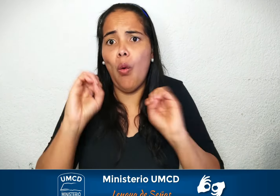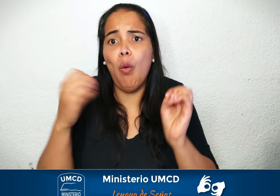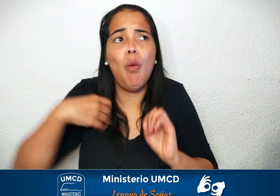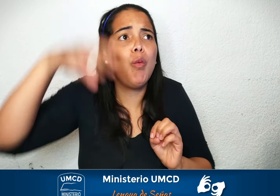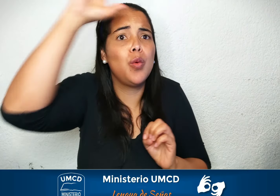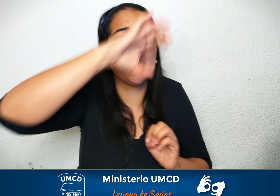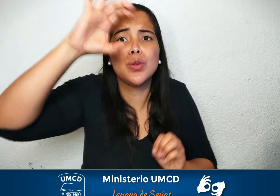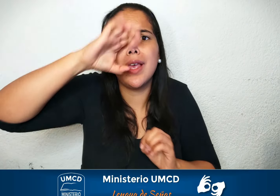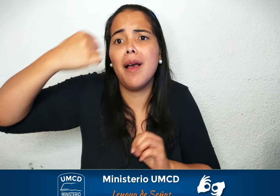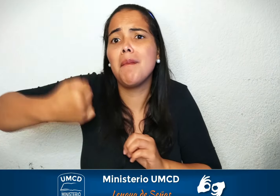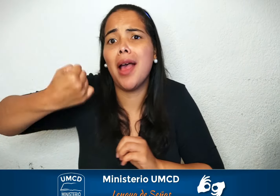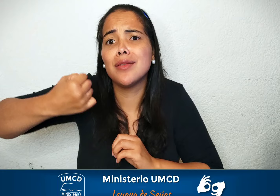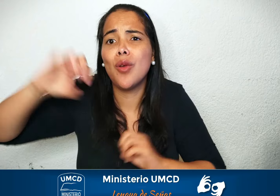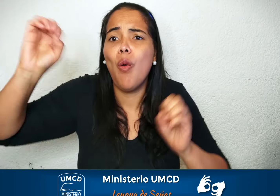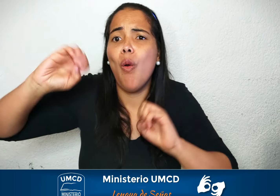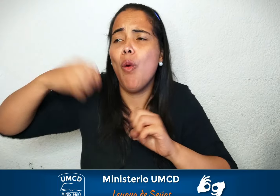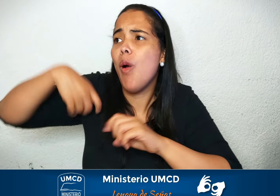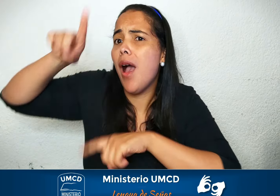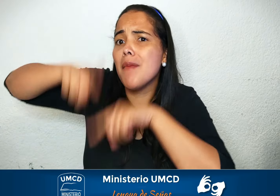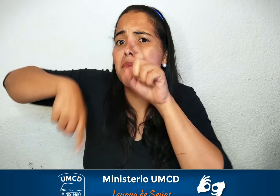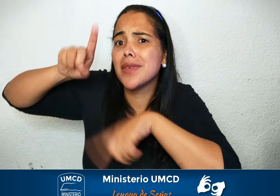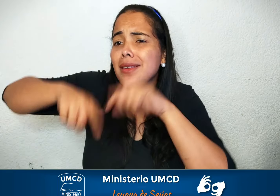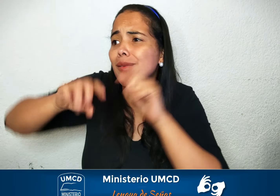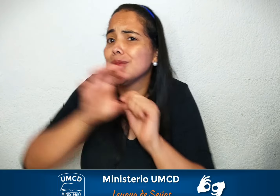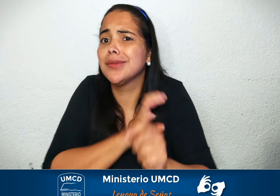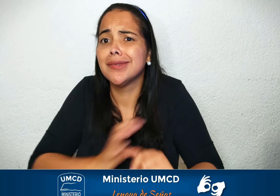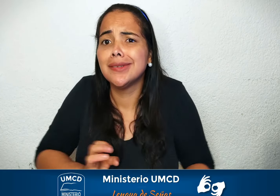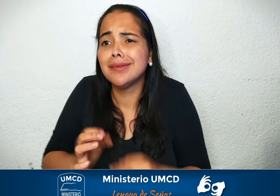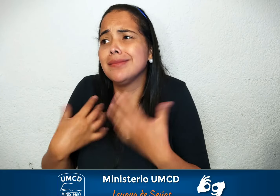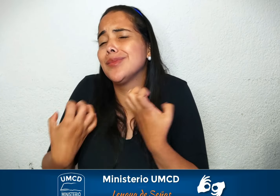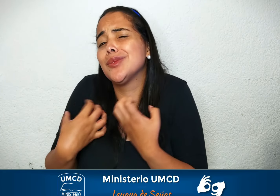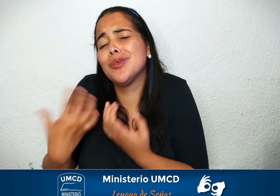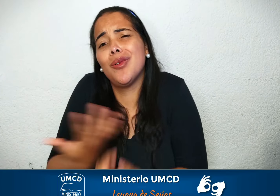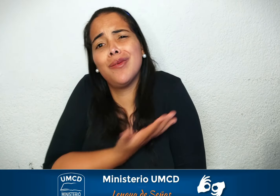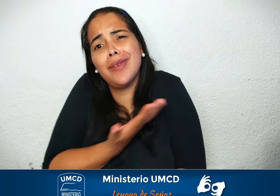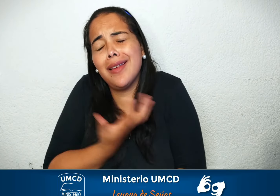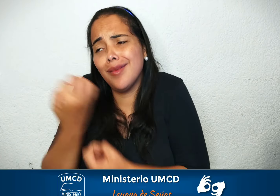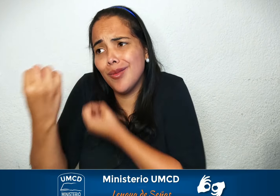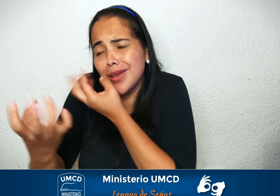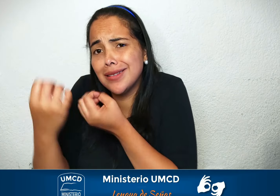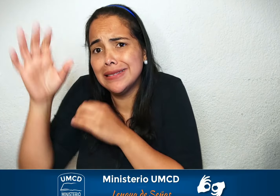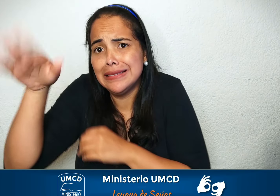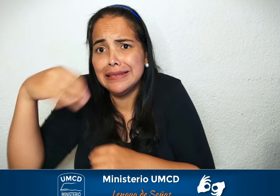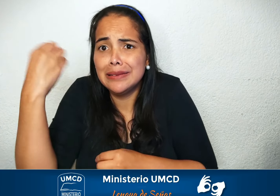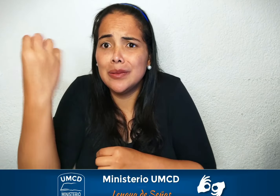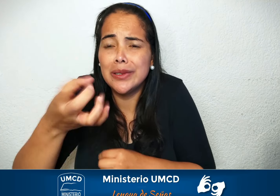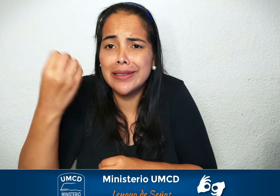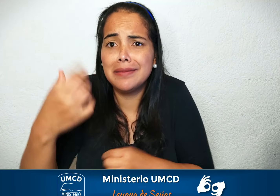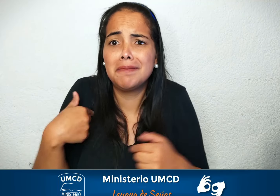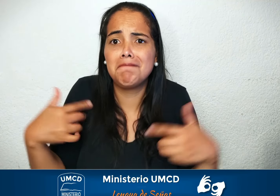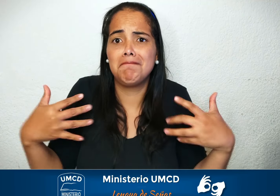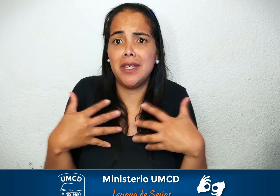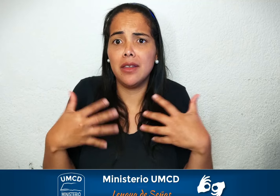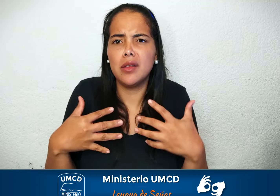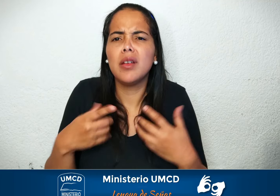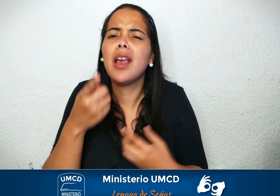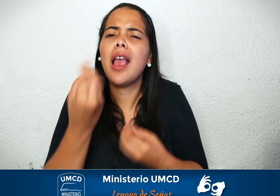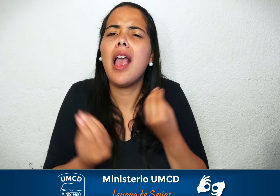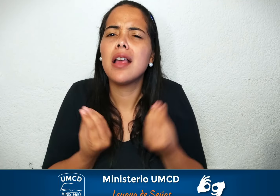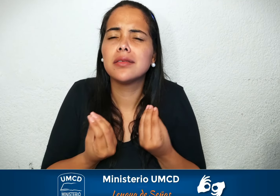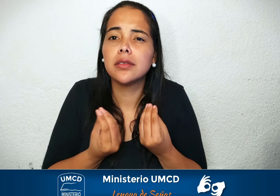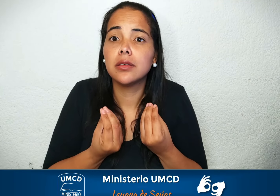a tu pastor o a algún hermano en la fe con el que tengas la suficiente confianza para compartir aquello que te está